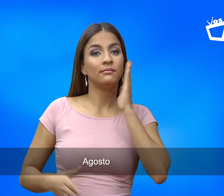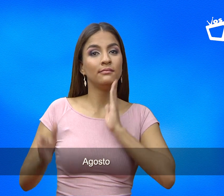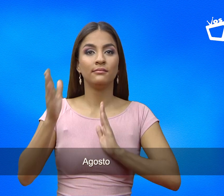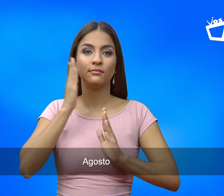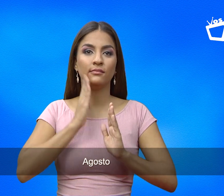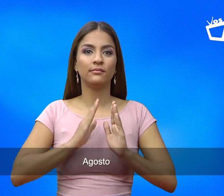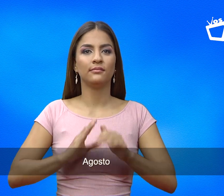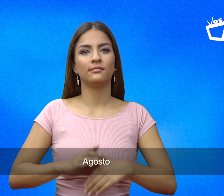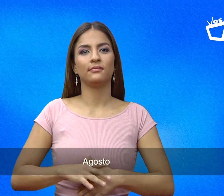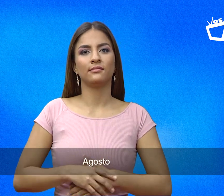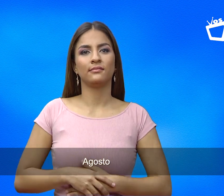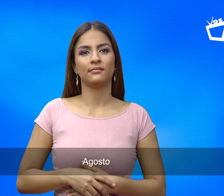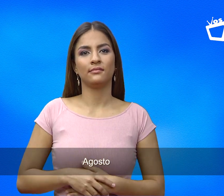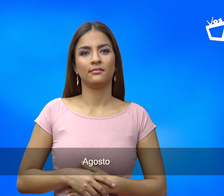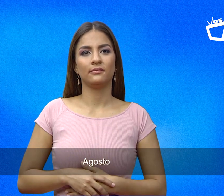y agosto